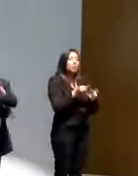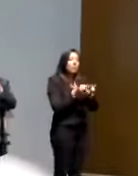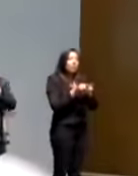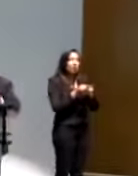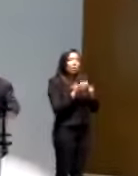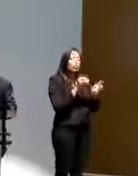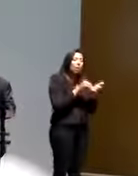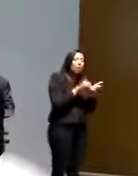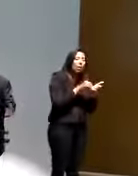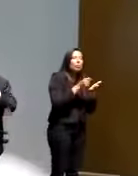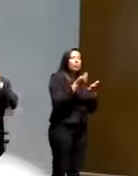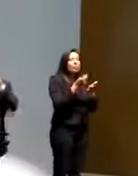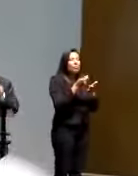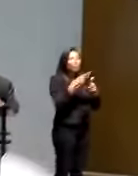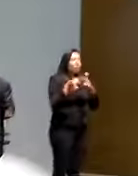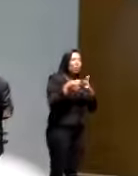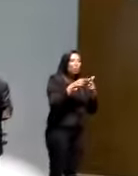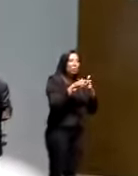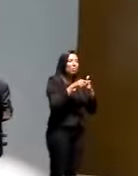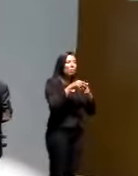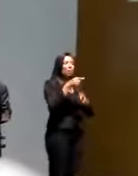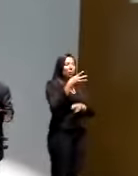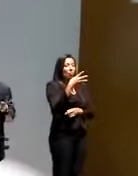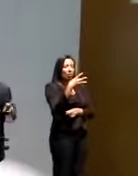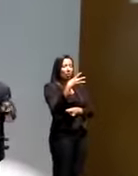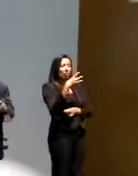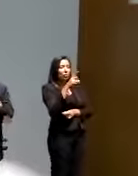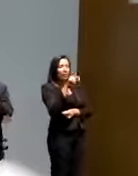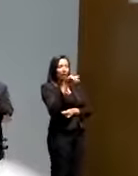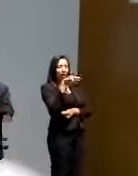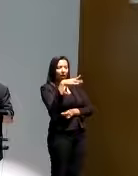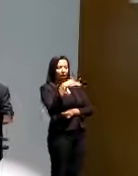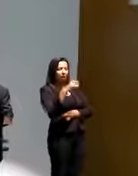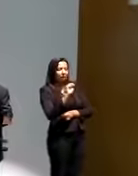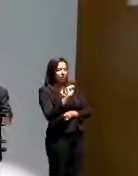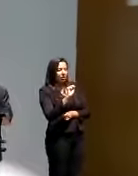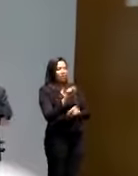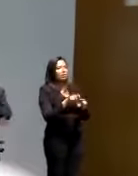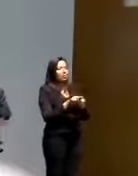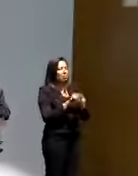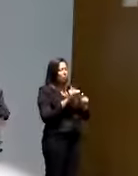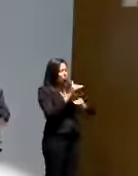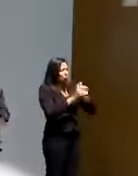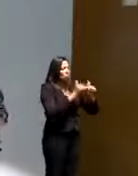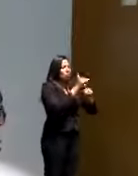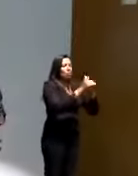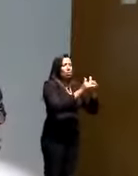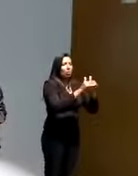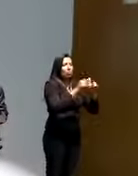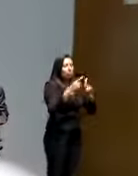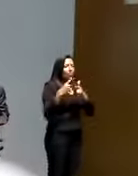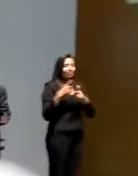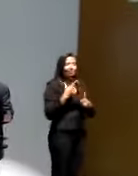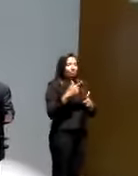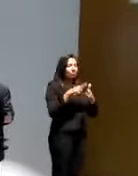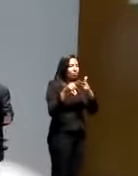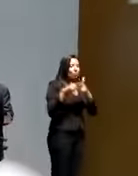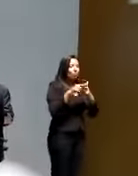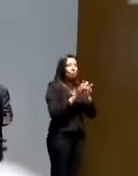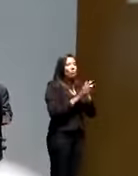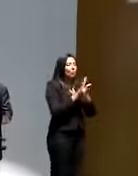de gastos, que era em torno de 18% do PIB há 4 décadas, e subiu monotonicamente, sem interrupção.